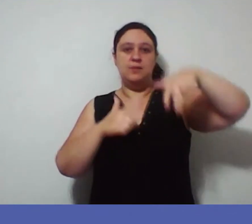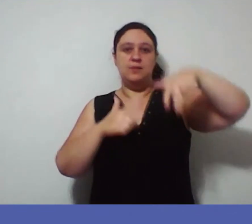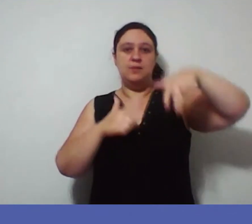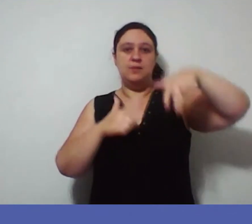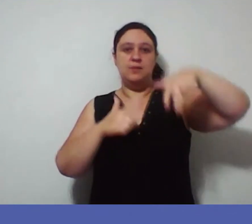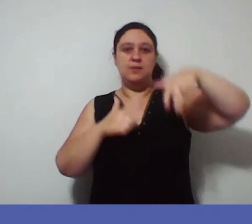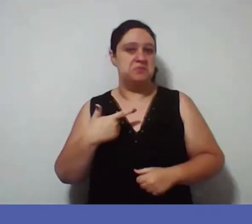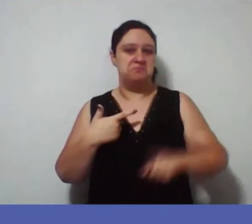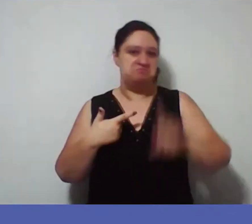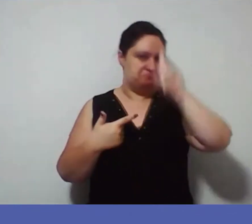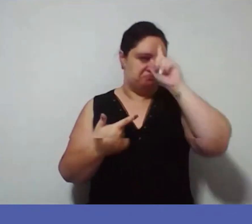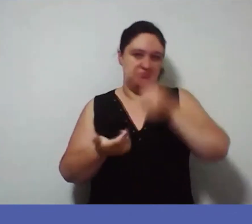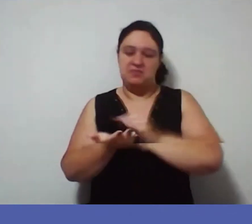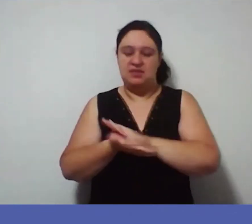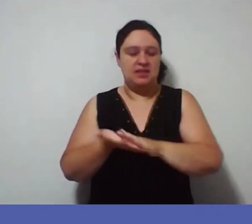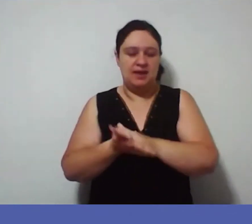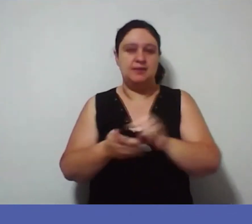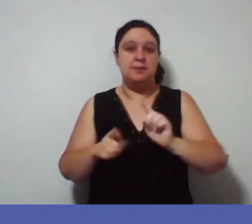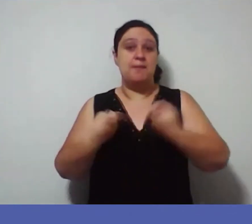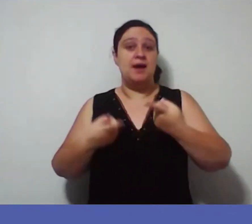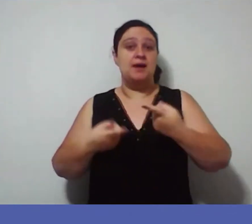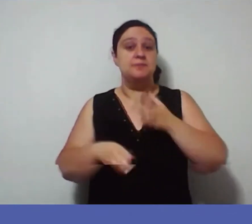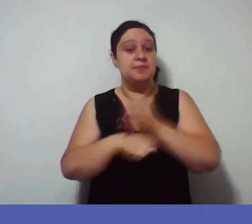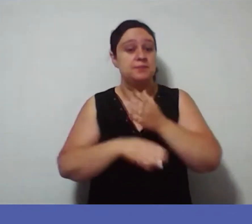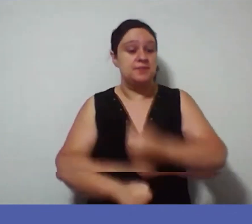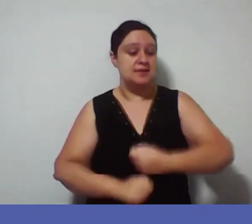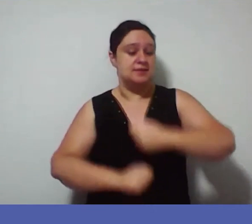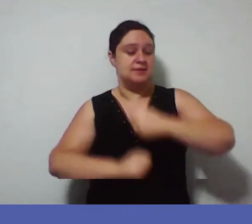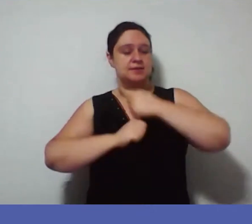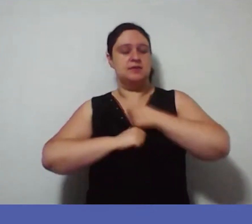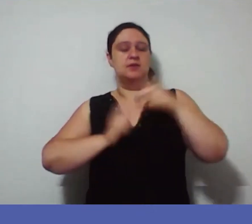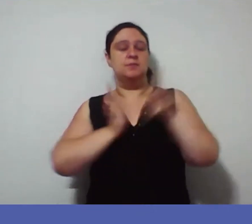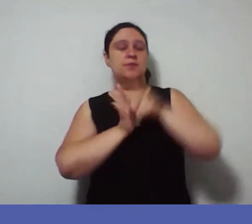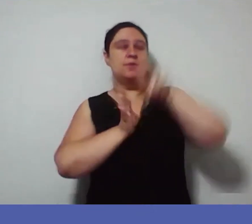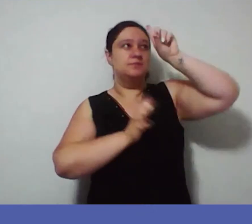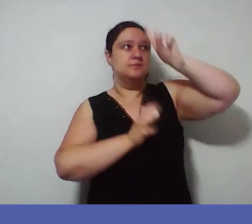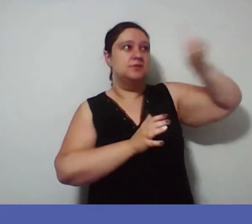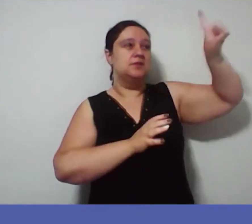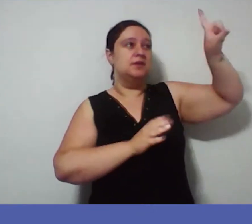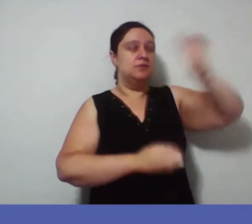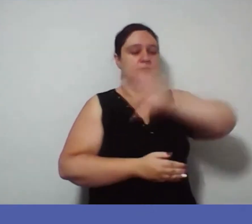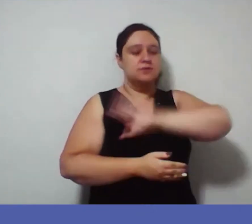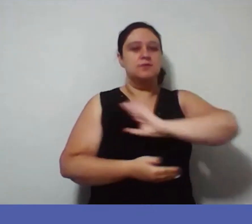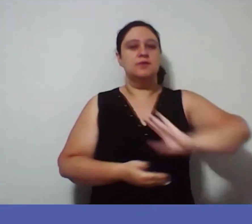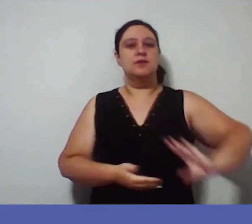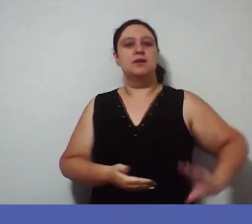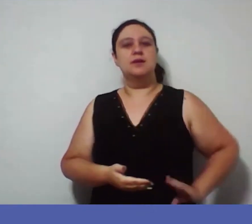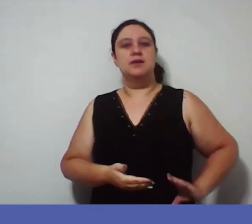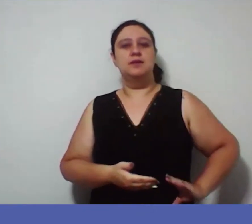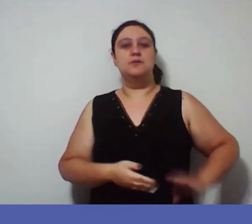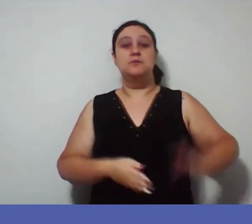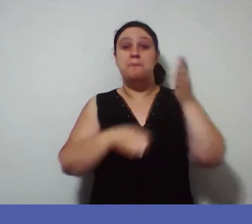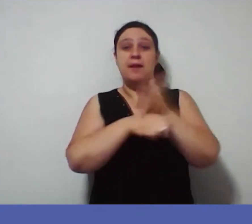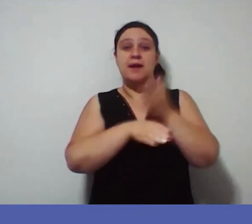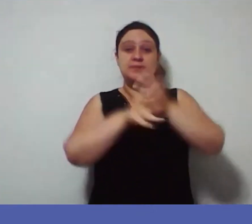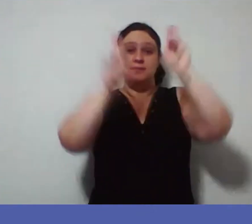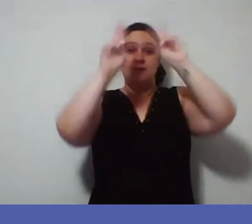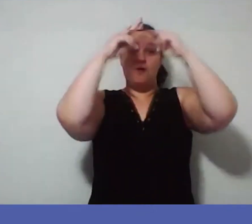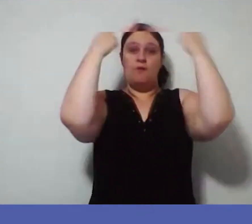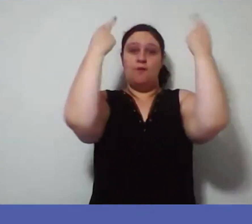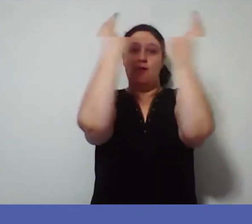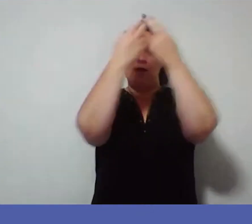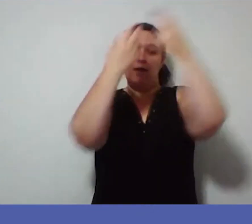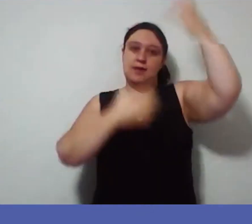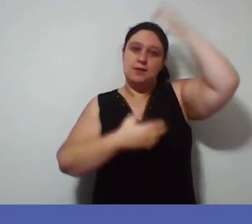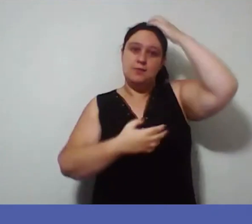serão sacerdotes de Deus e de Cristo e reinarão com Ele os 1000